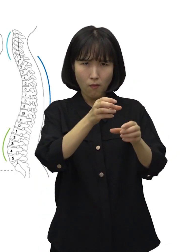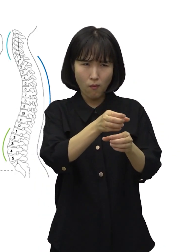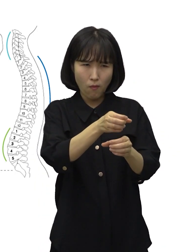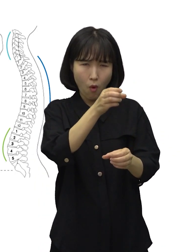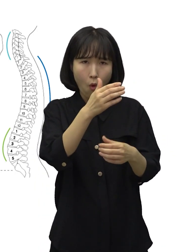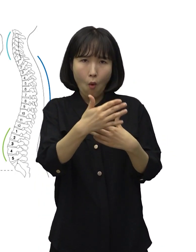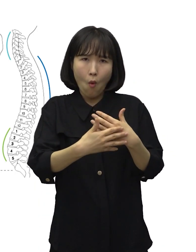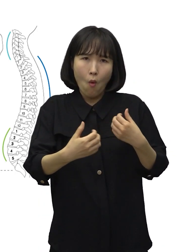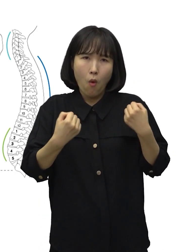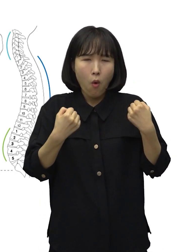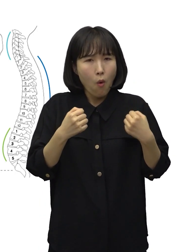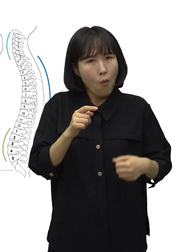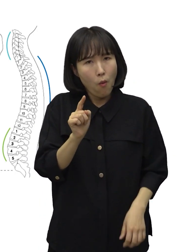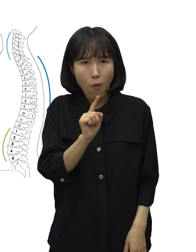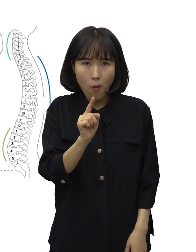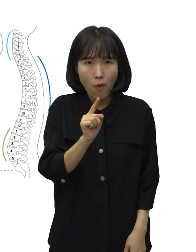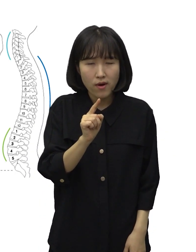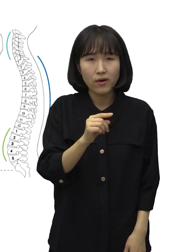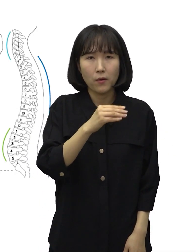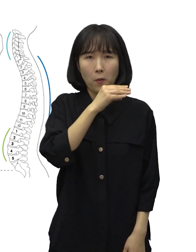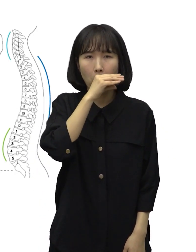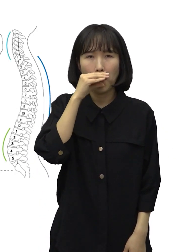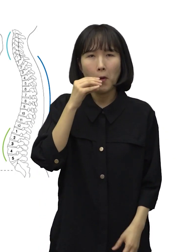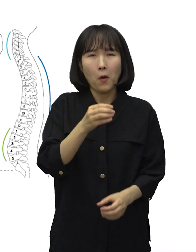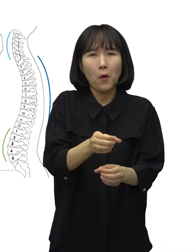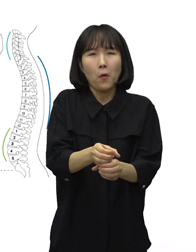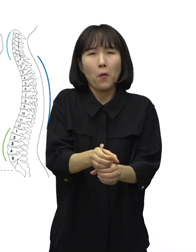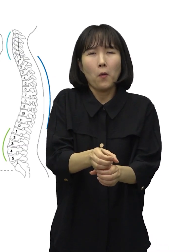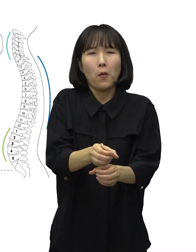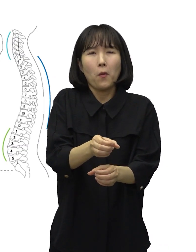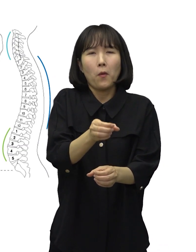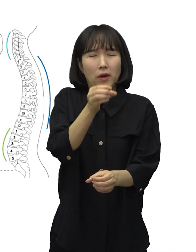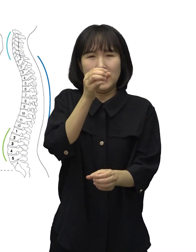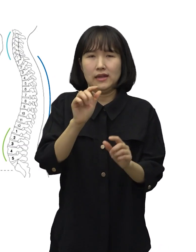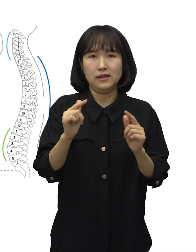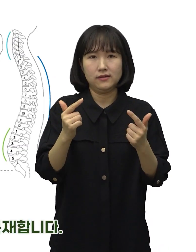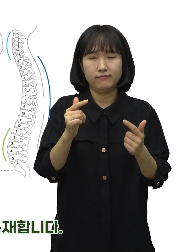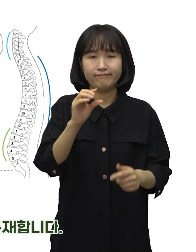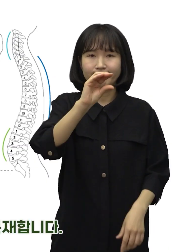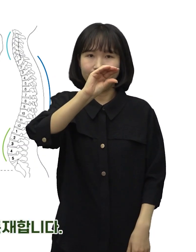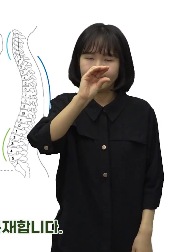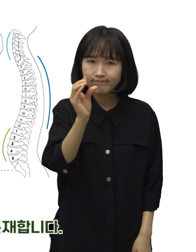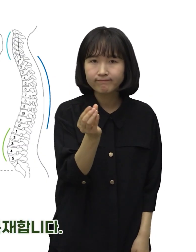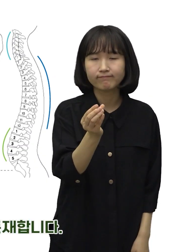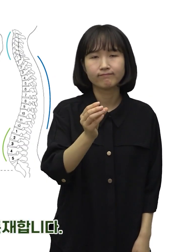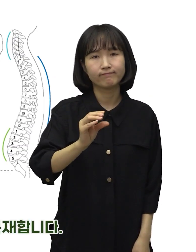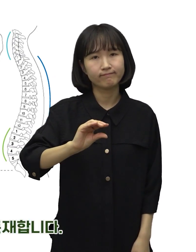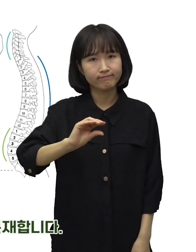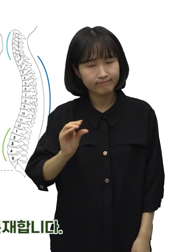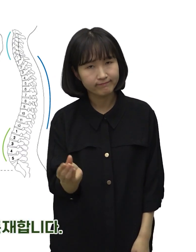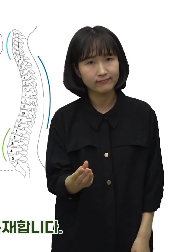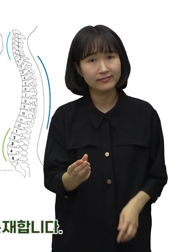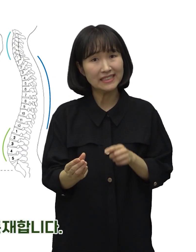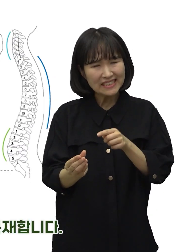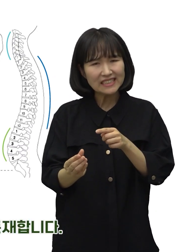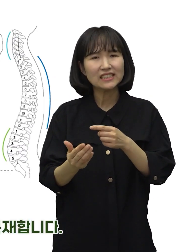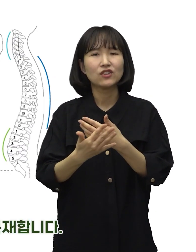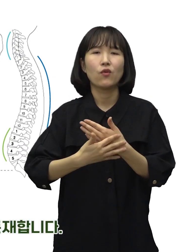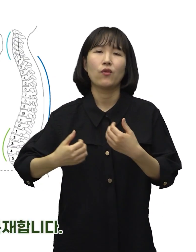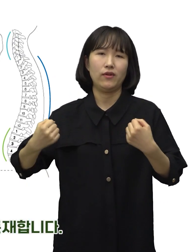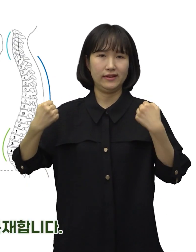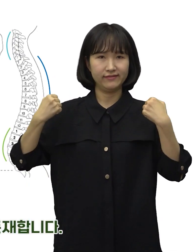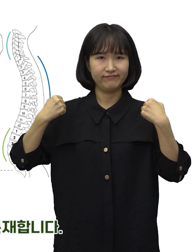건강한 척추는 어떻게 생겼을까요? 우리의 척추가 건강한 상태일 때 일자 형태가 아닌 두 곳에